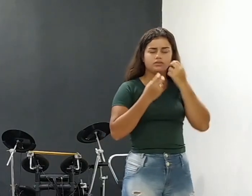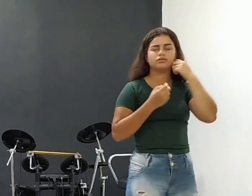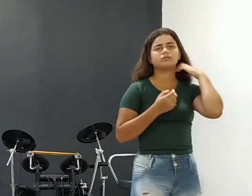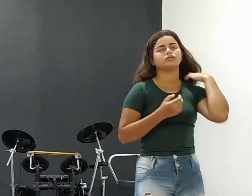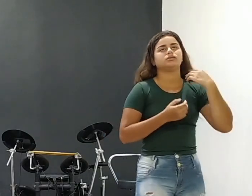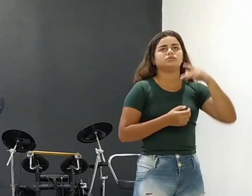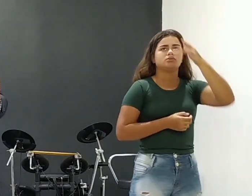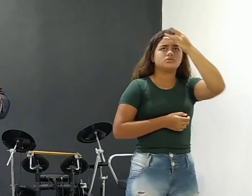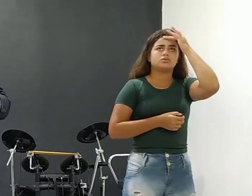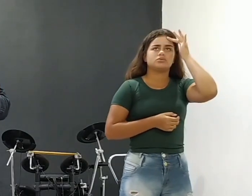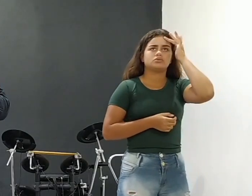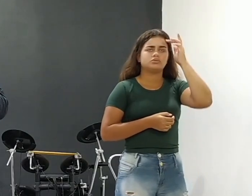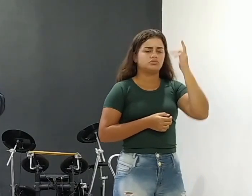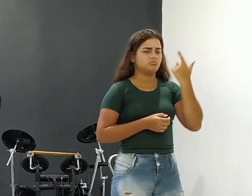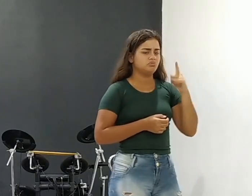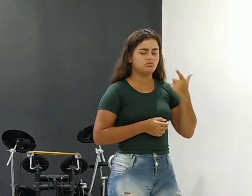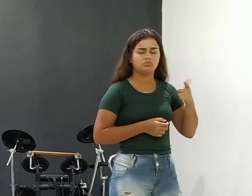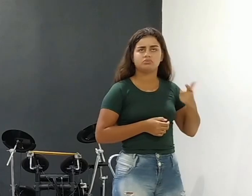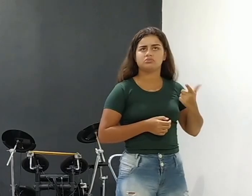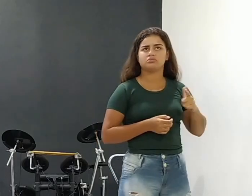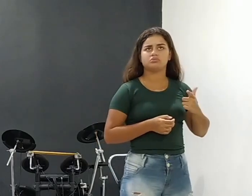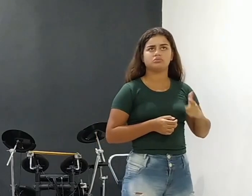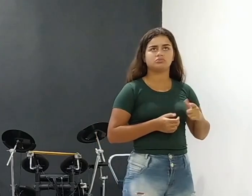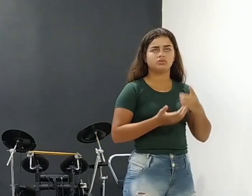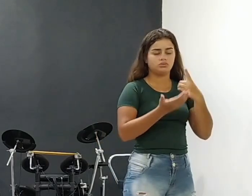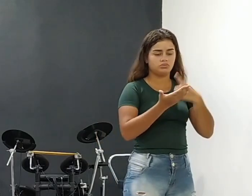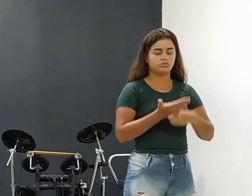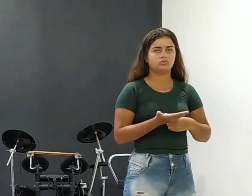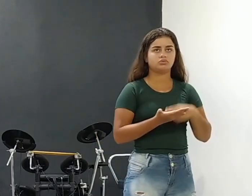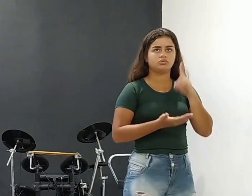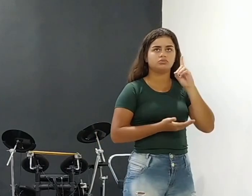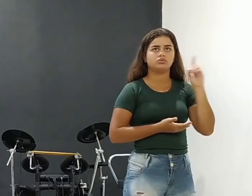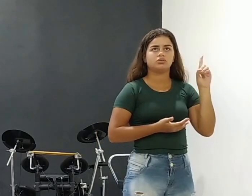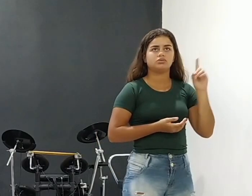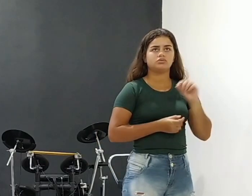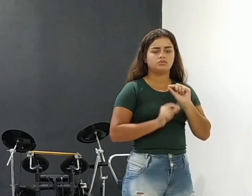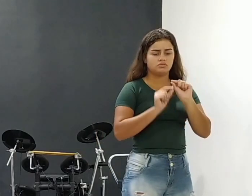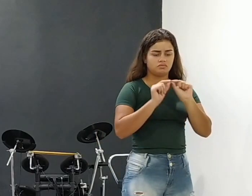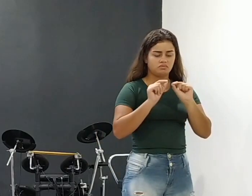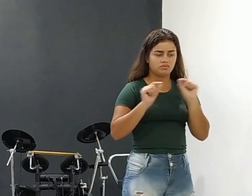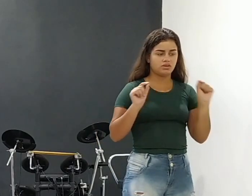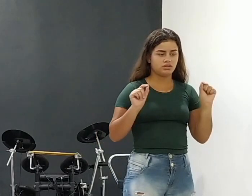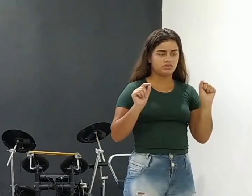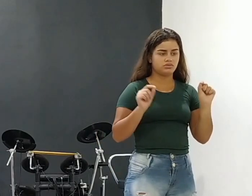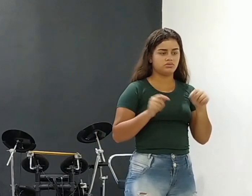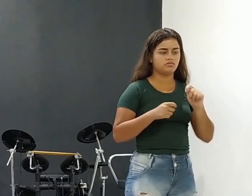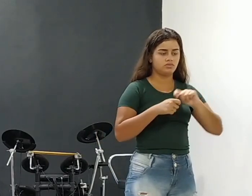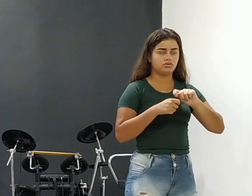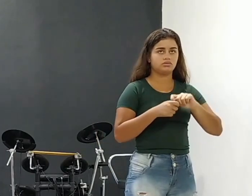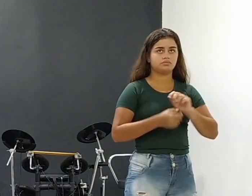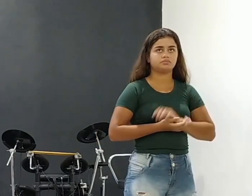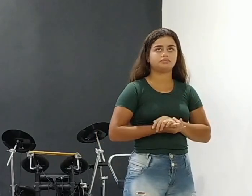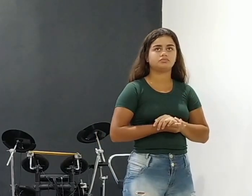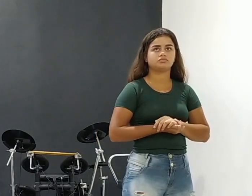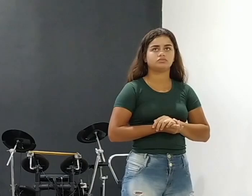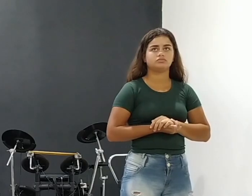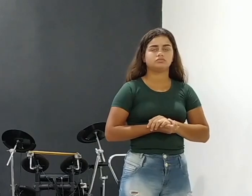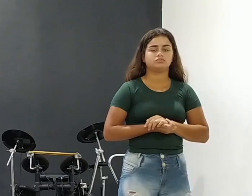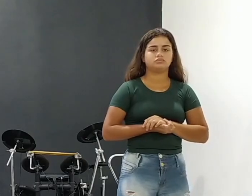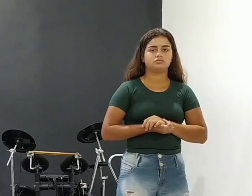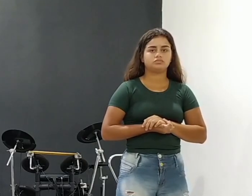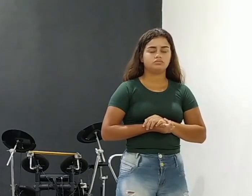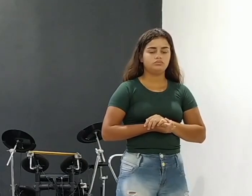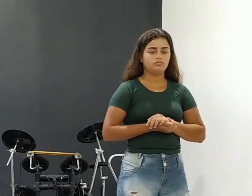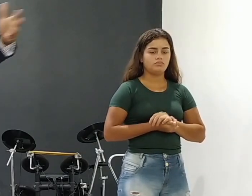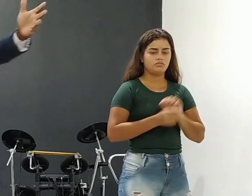algumas pessoas que não têm compromisso com Deus usando jargões, frases feitas, como se isso fosse um mantra, como